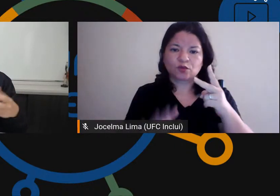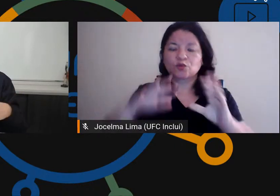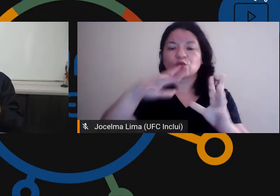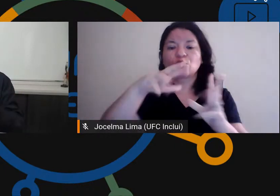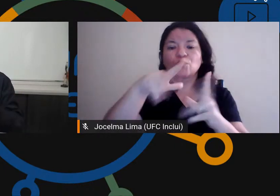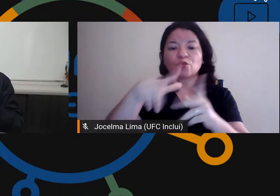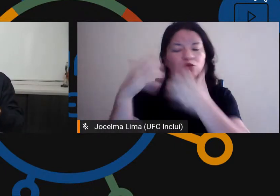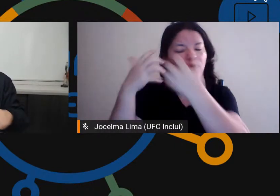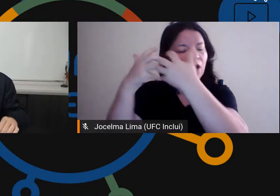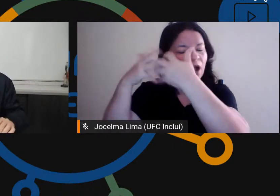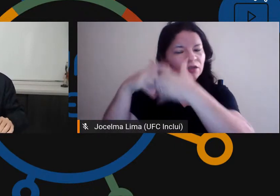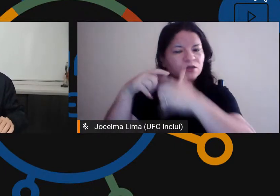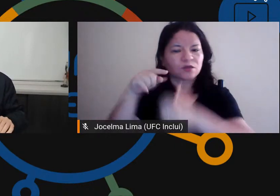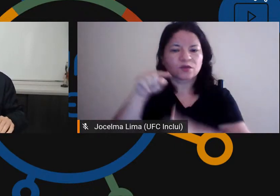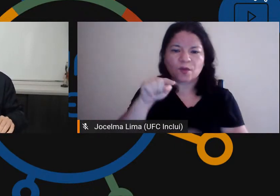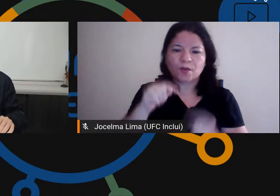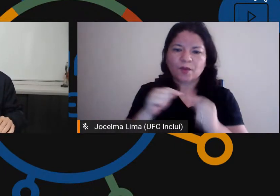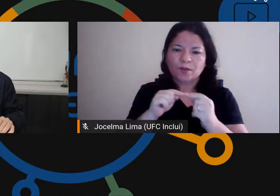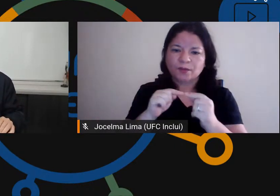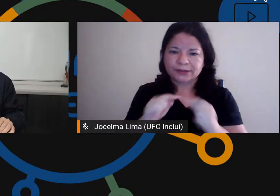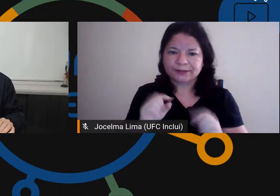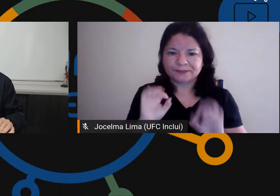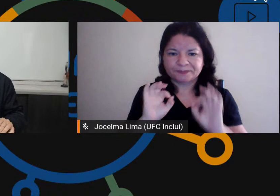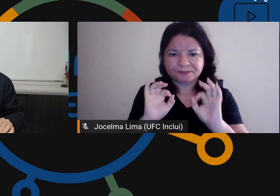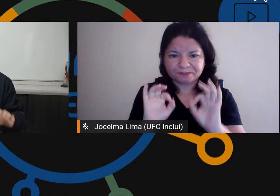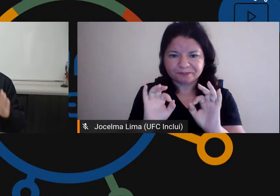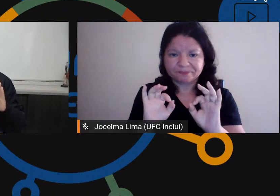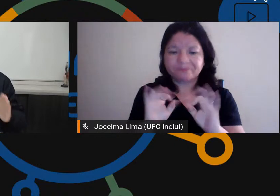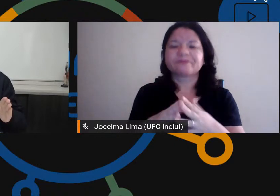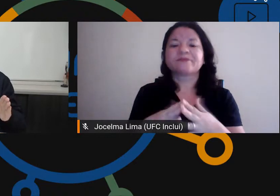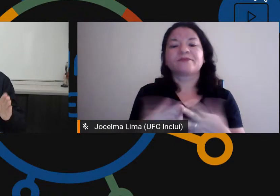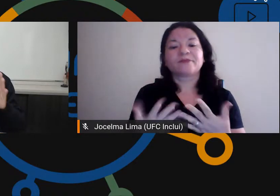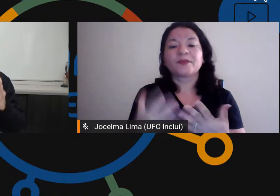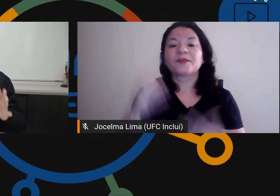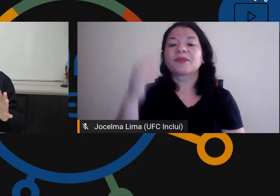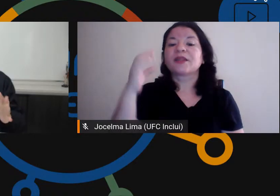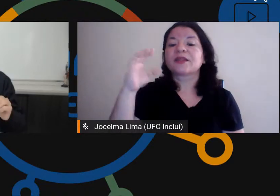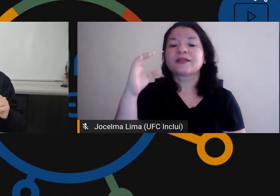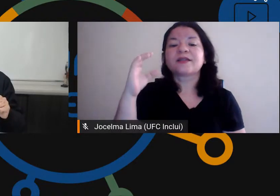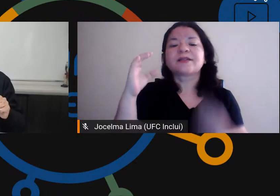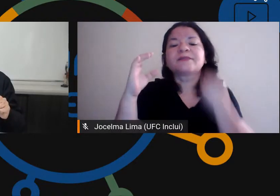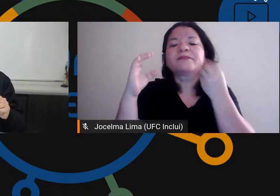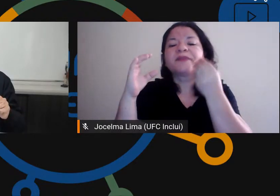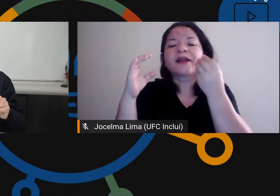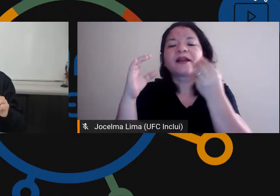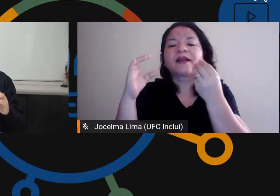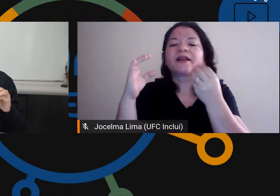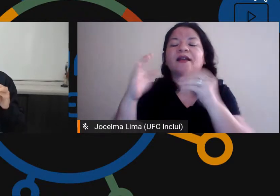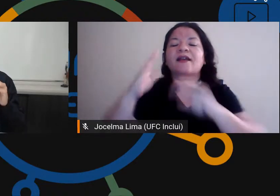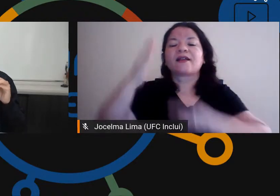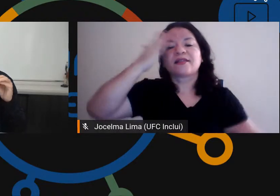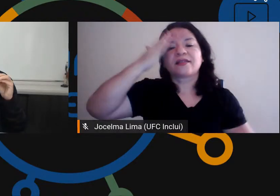do pensamento racional, tá? A gente faz ciência para entender o mundo, lembra disso,